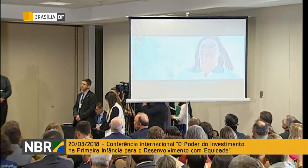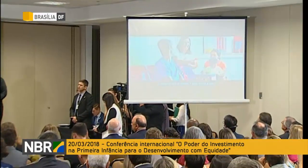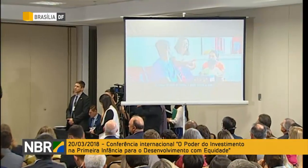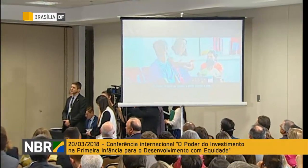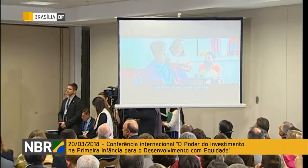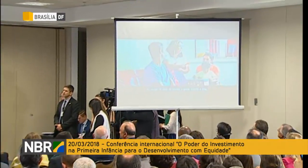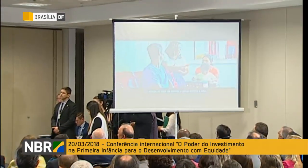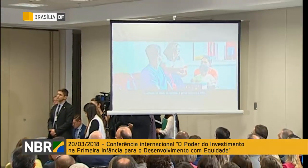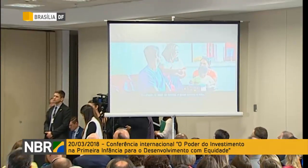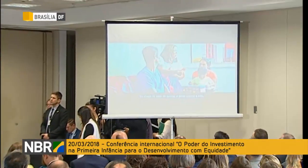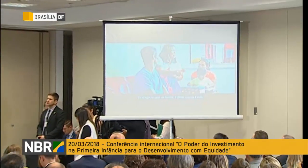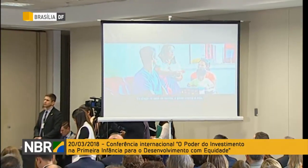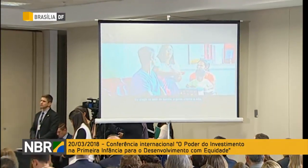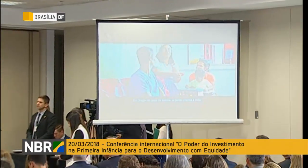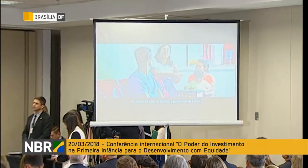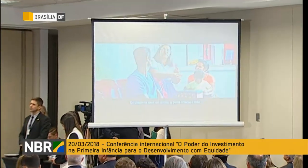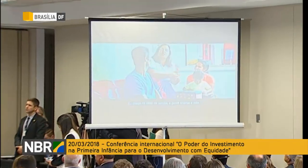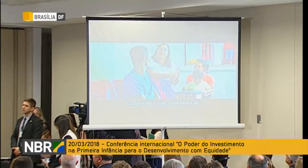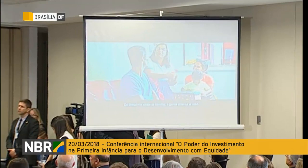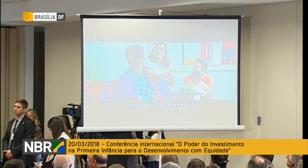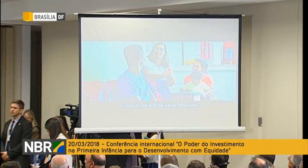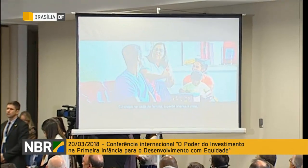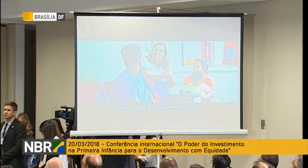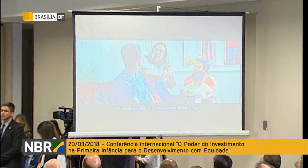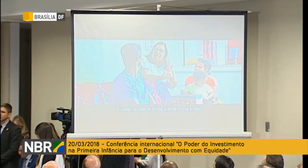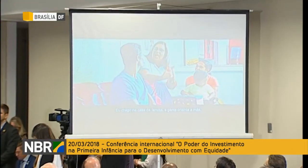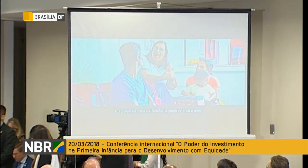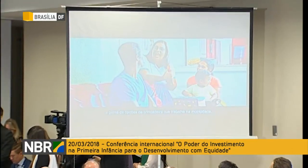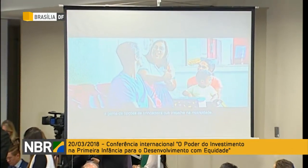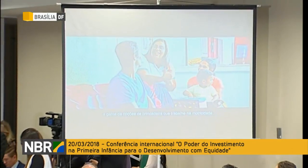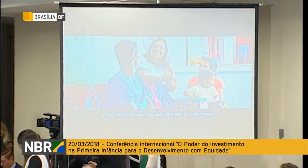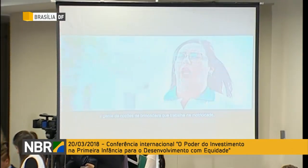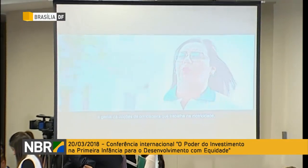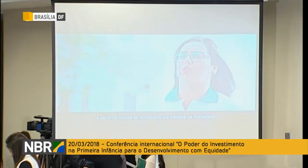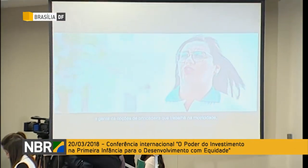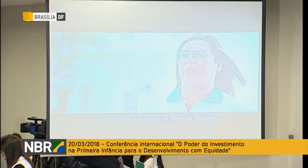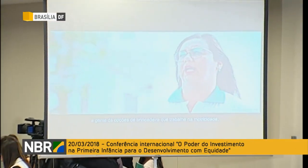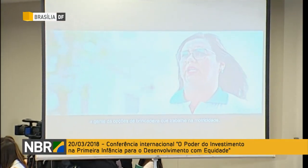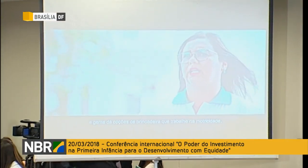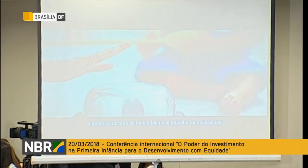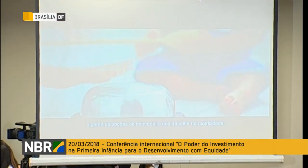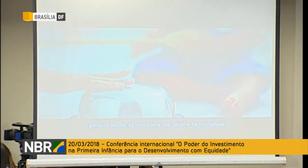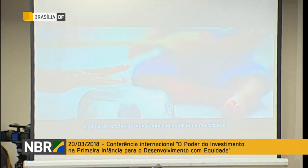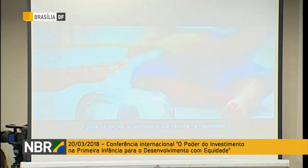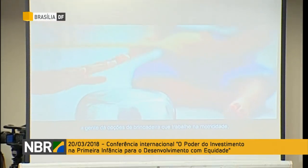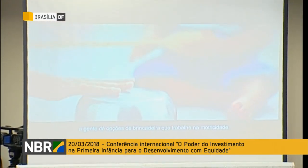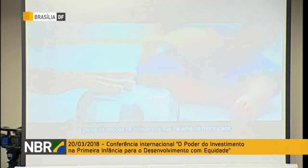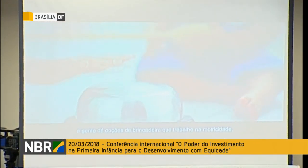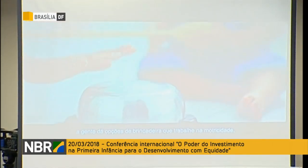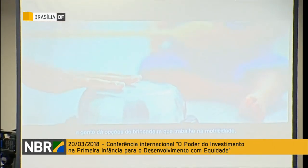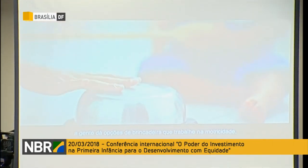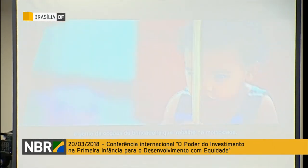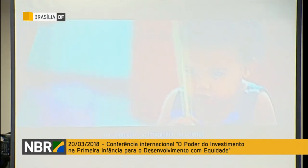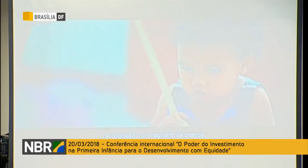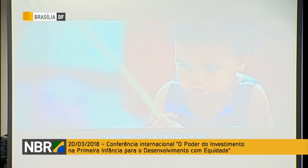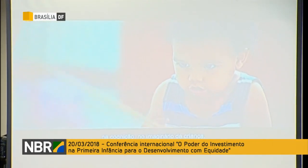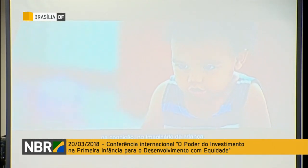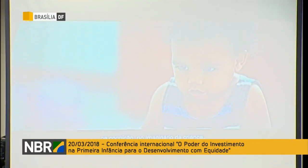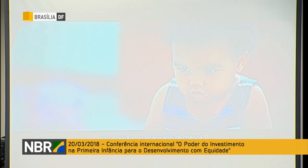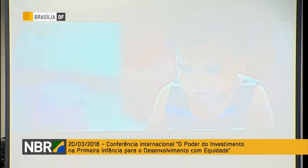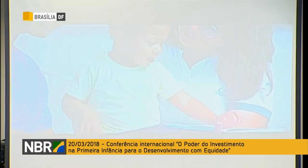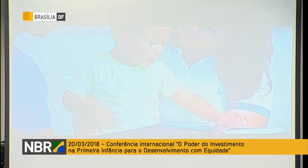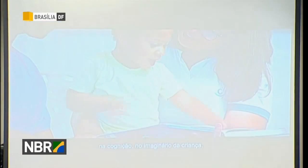Feliz. Eu chego na casa da família, a gente orienta a mãe, a gente dá opções de brincadeira que trabalham na motricidade,